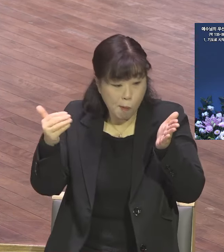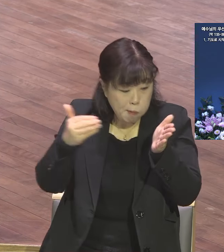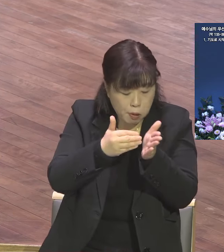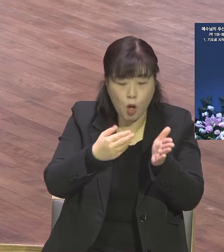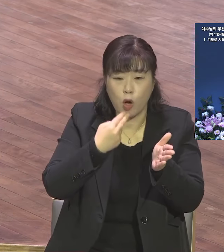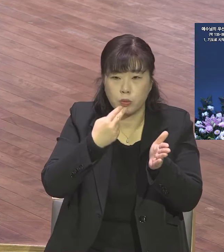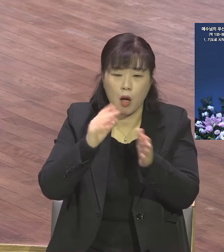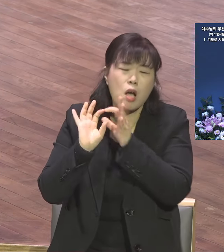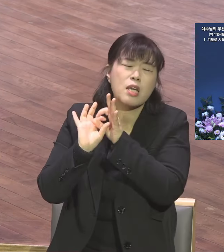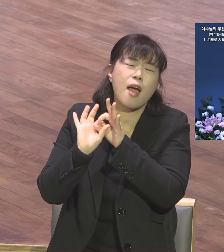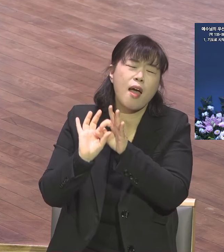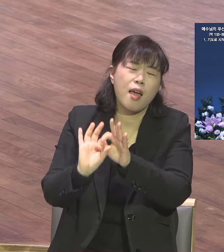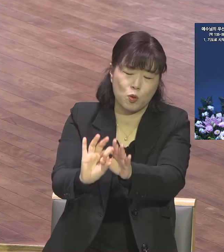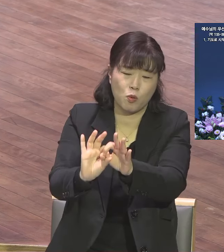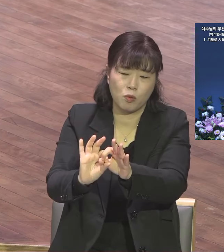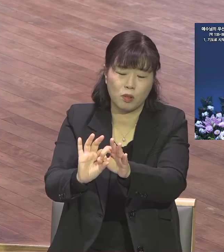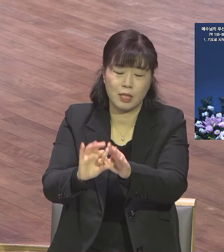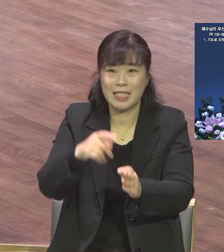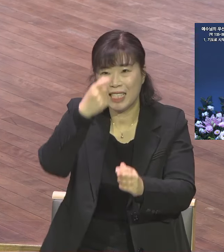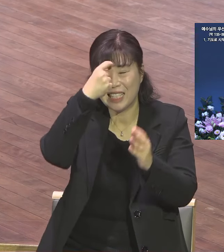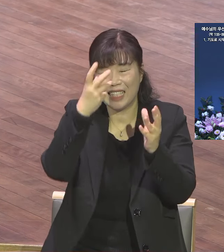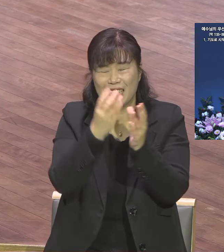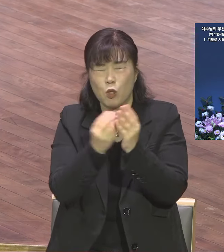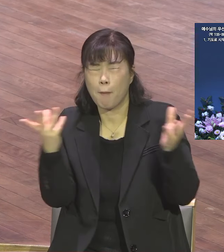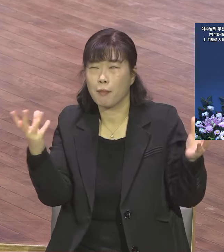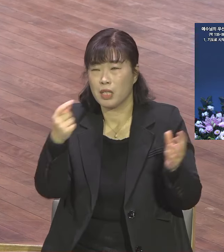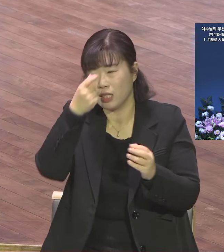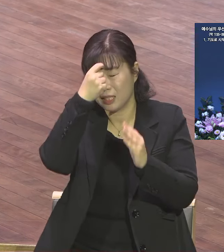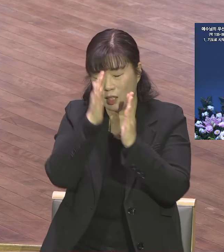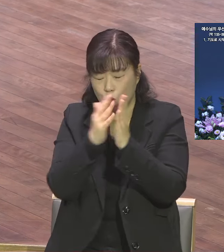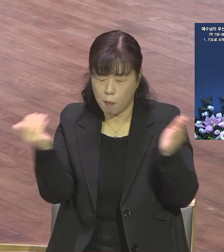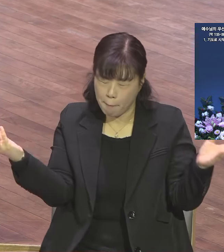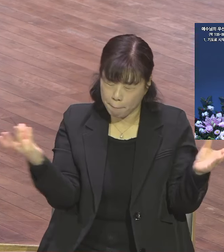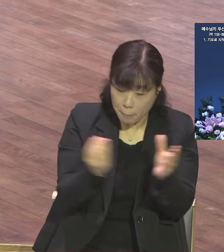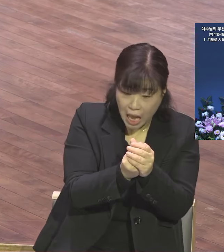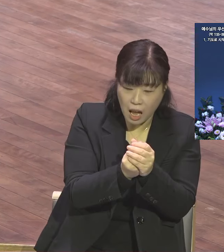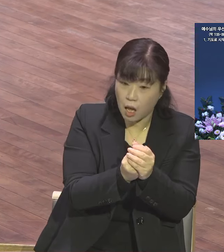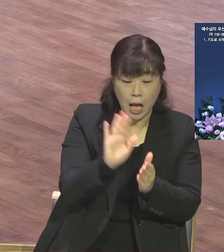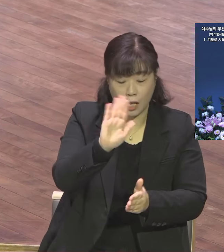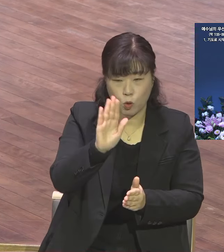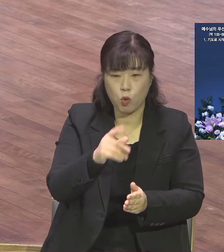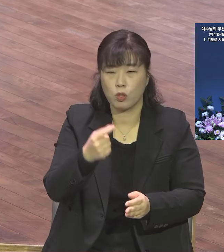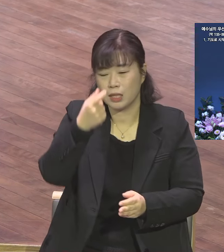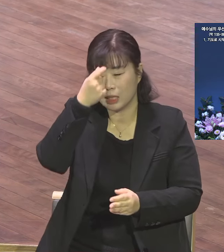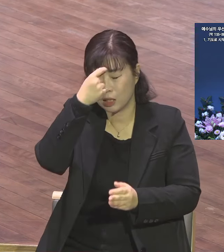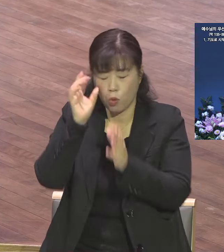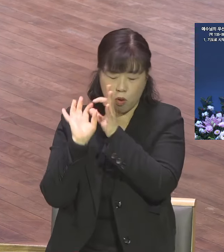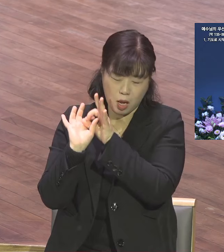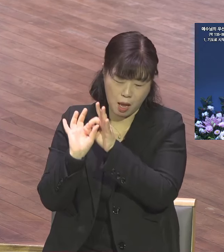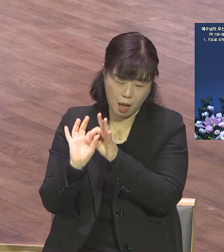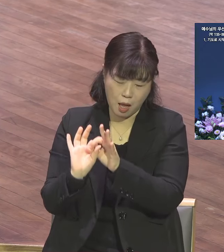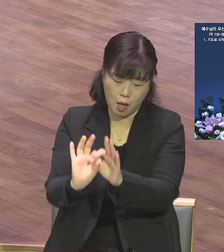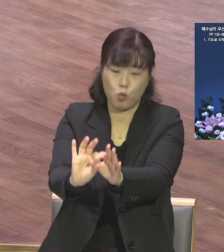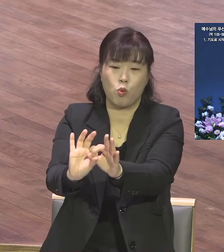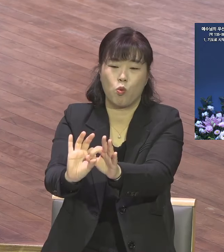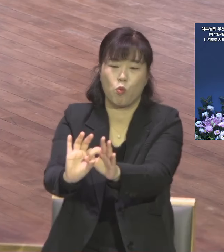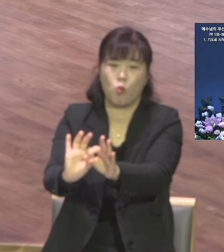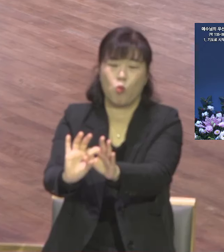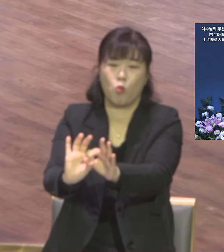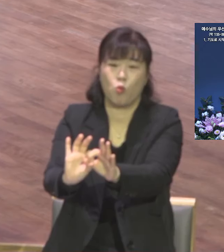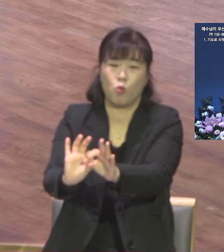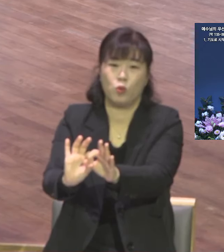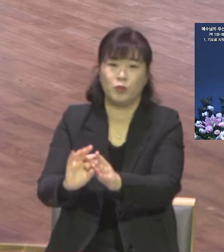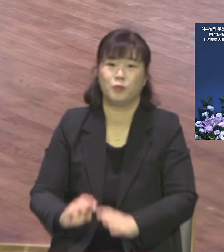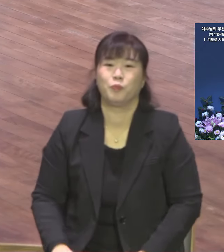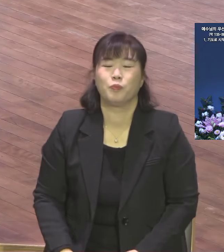때려치우고 이게 아니에요. 기도를 쭉 하나님 앞에 하셔서 하나님 다 알고 계세요. 이 기도를 지속할 인간인지 안 하는 인간인지